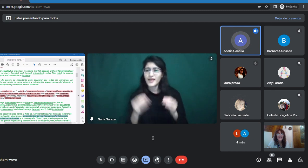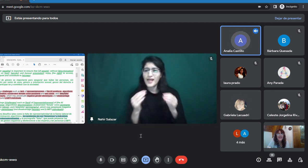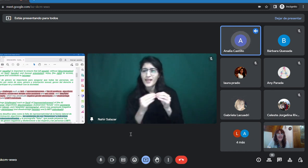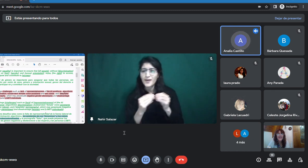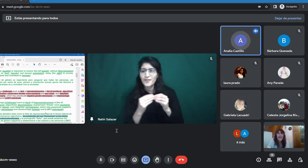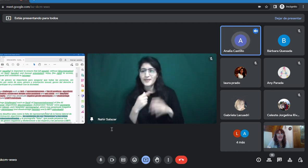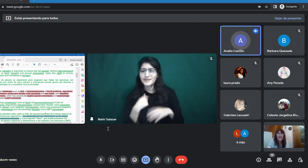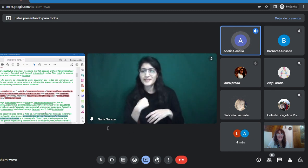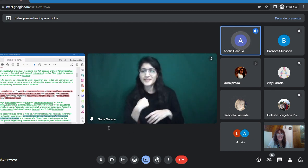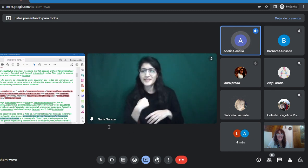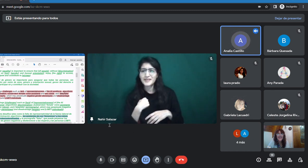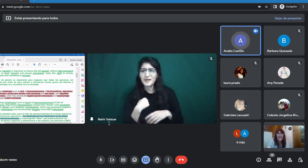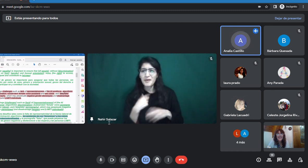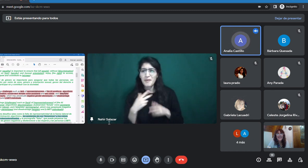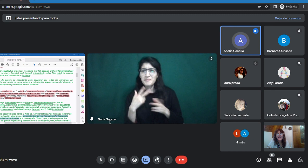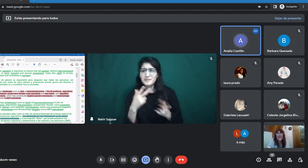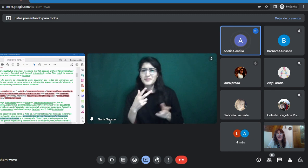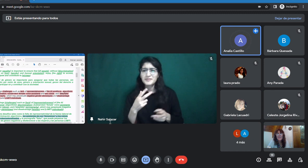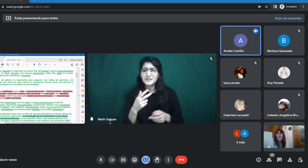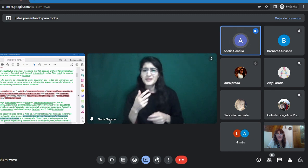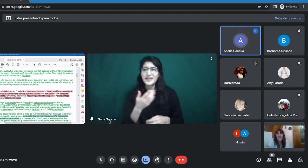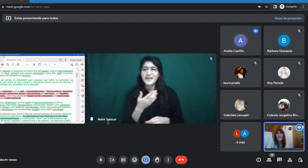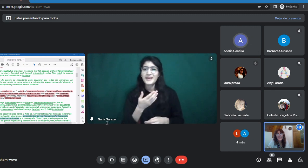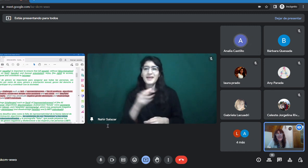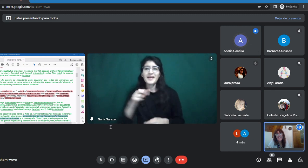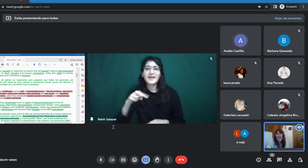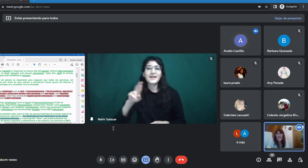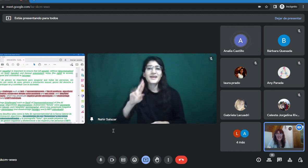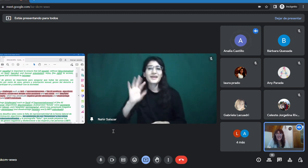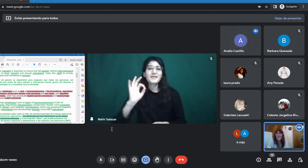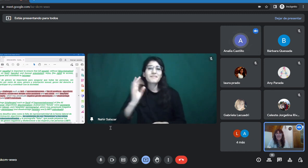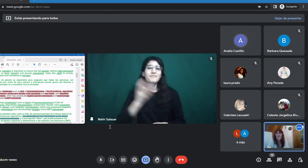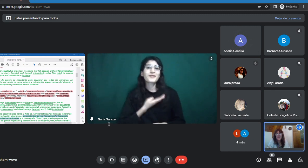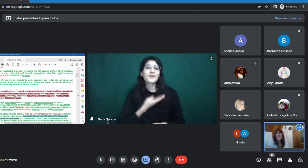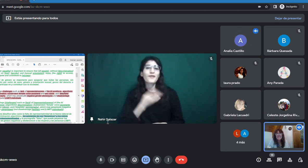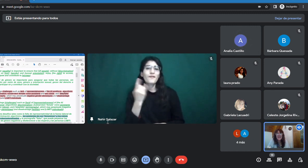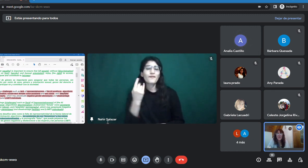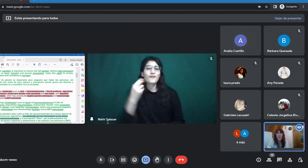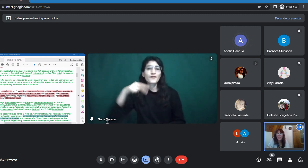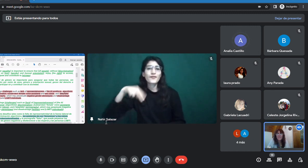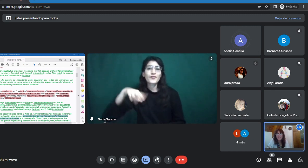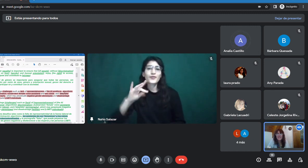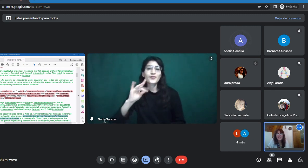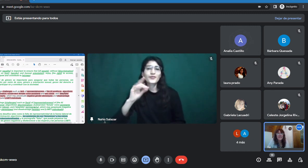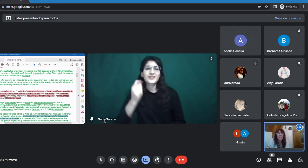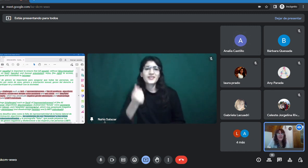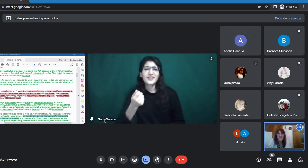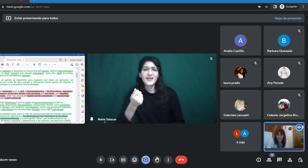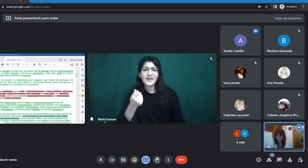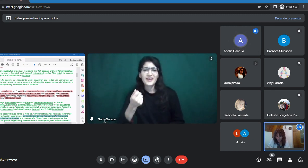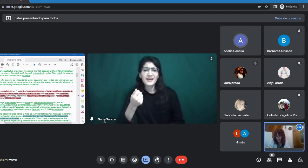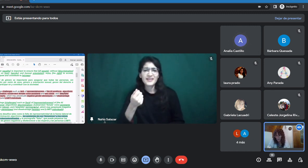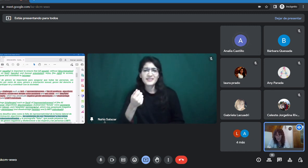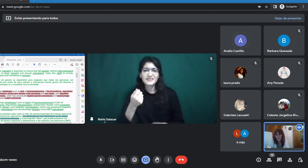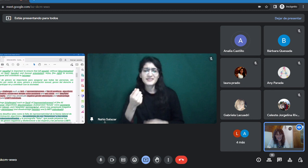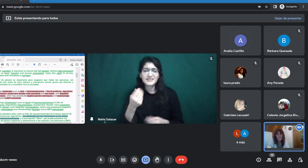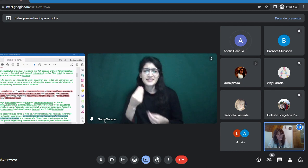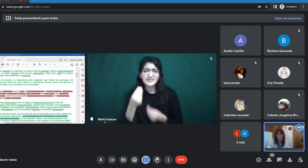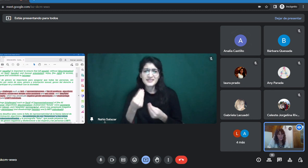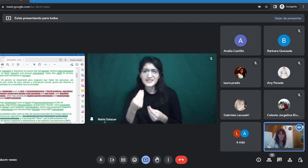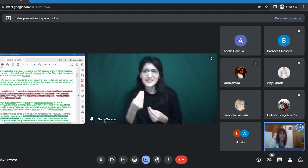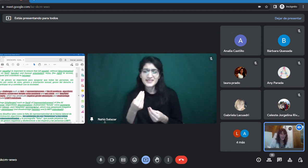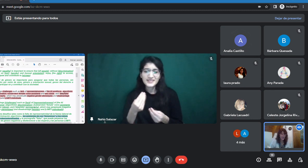Profundas patrañas puse yo. Claro, la pornografía falsa o también, sí. Bueno, puede ser